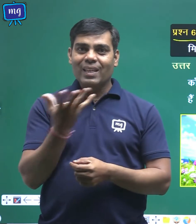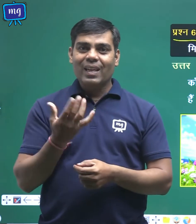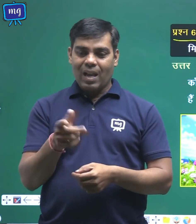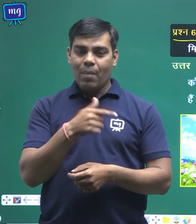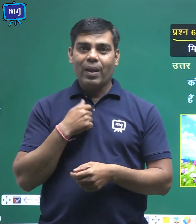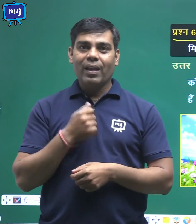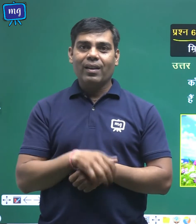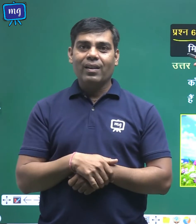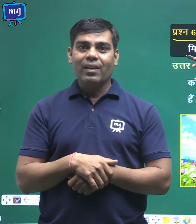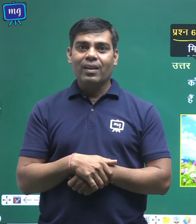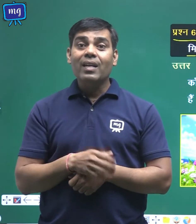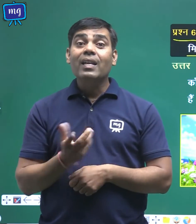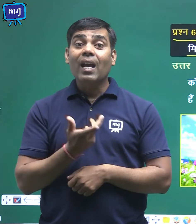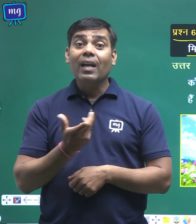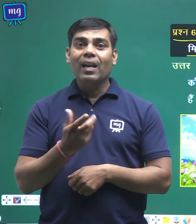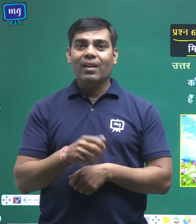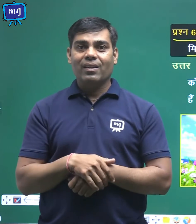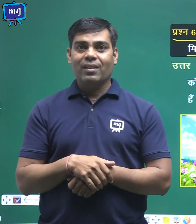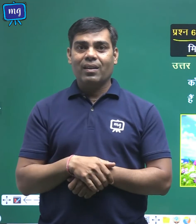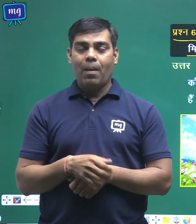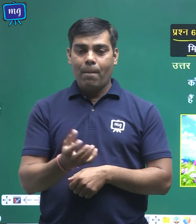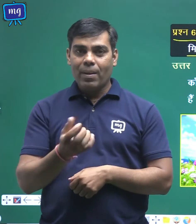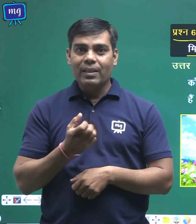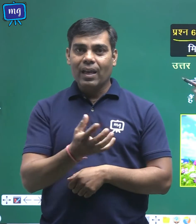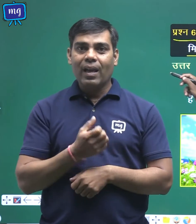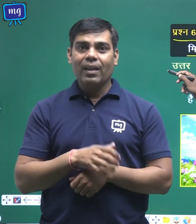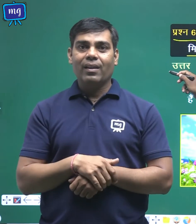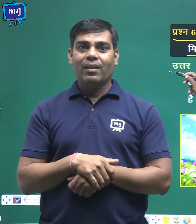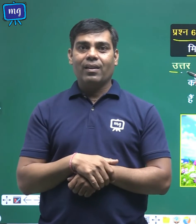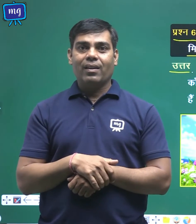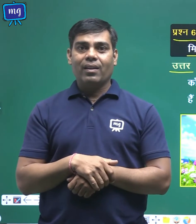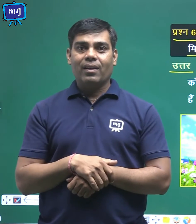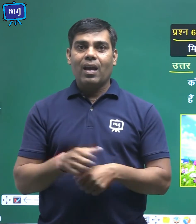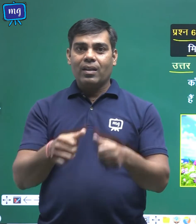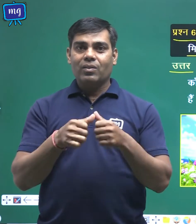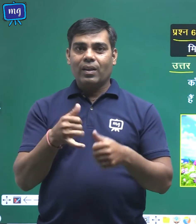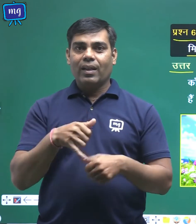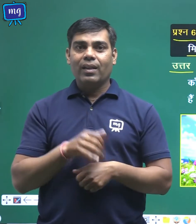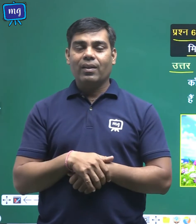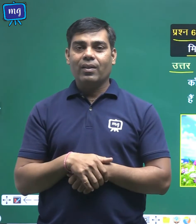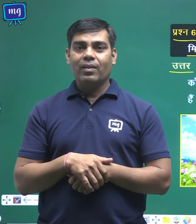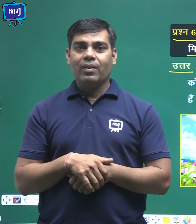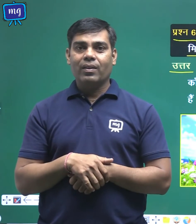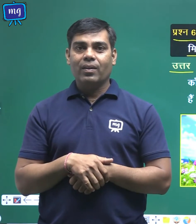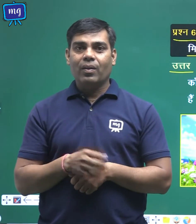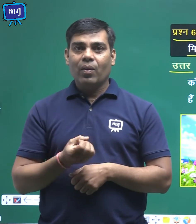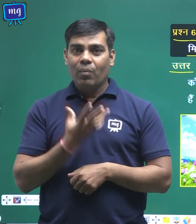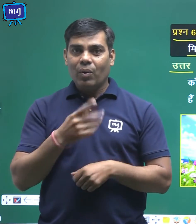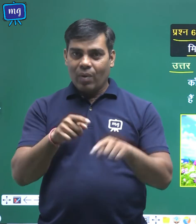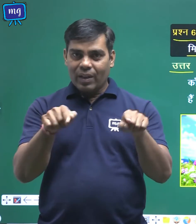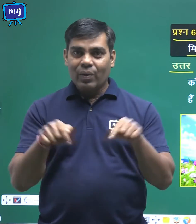हमें क्या क्या मिलता है? उत्तर है, फुलवारियों से